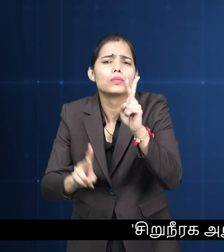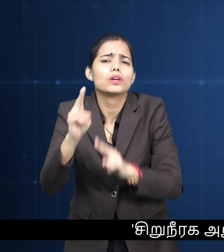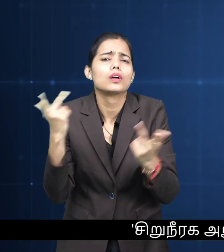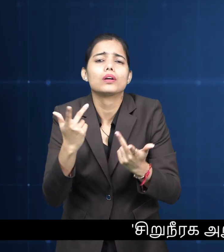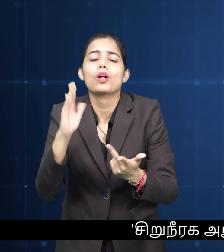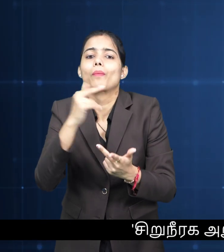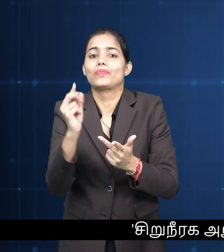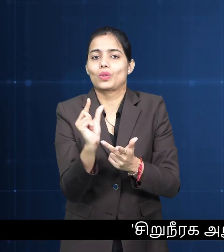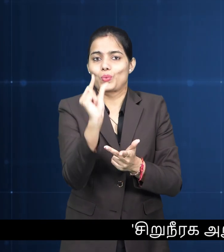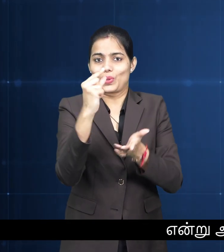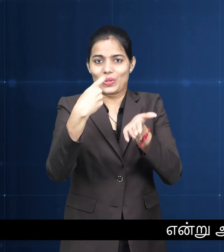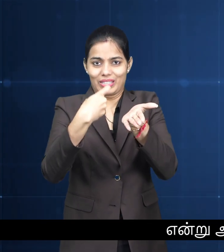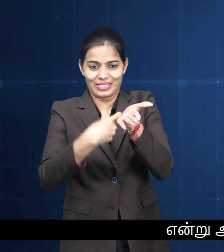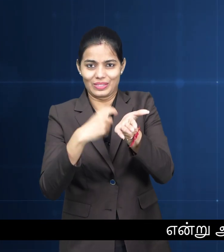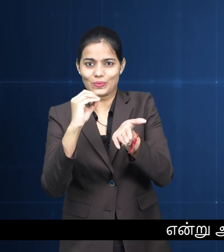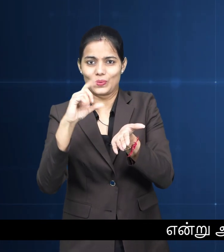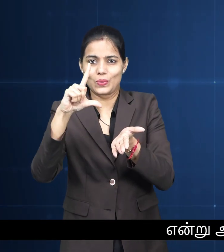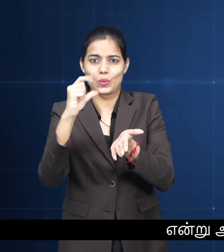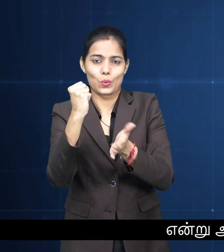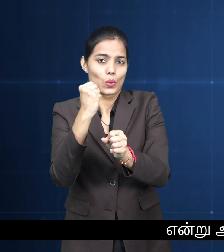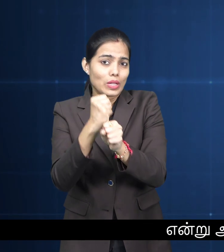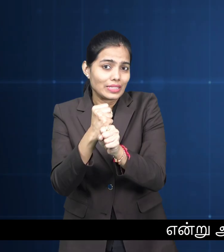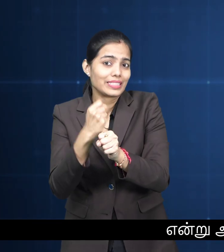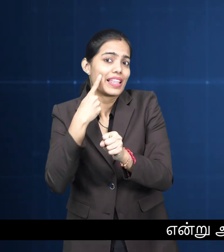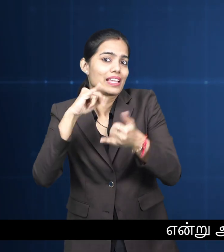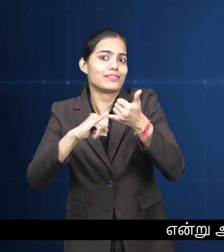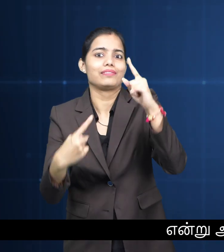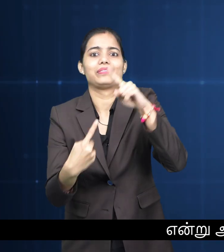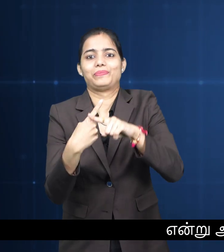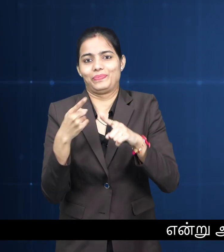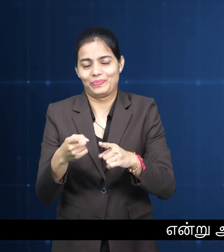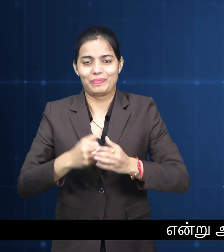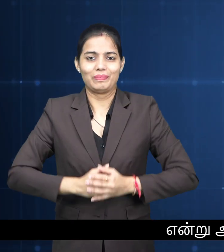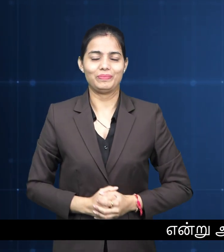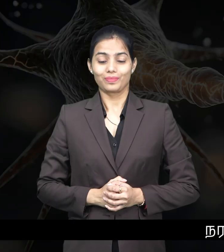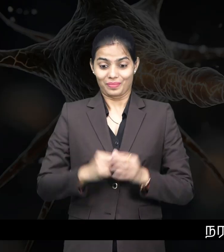அறுவை சிகிச்சை நிபுணர் என்று அழைக்கப்படுகிறார்.